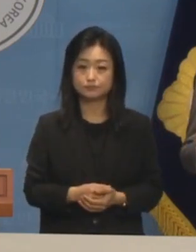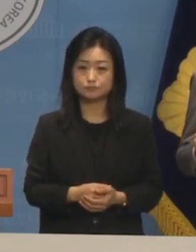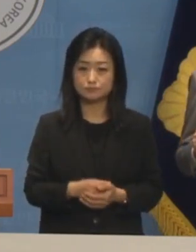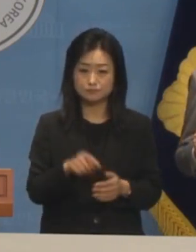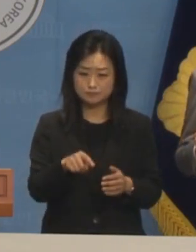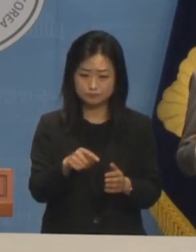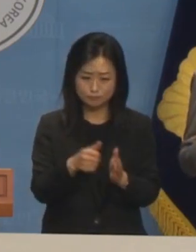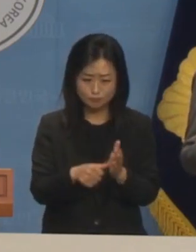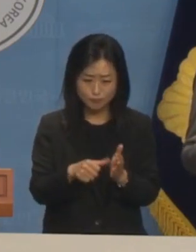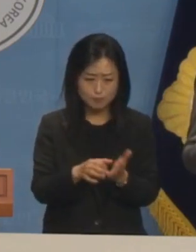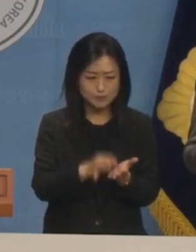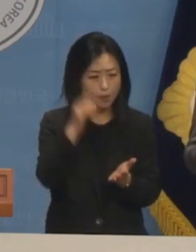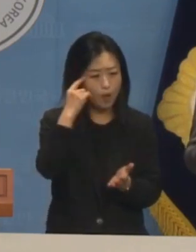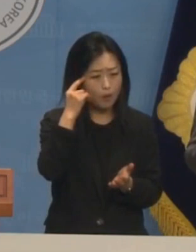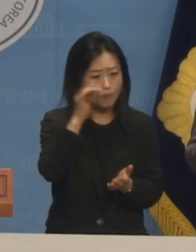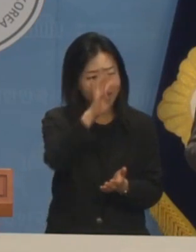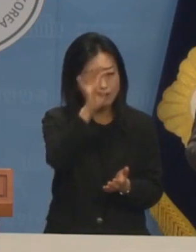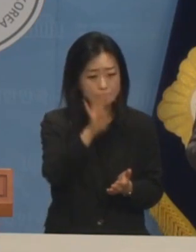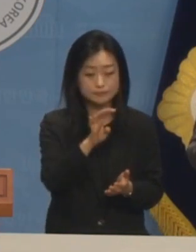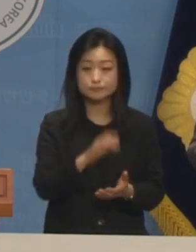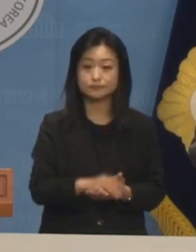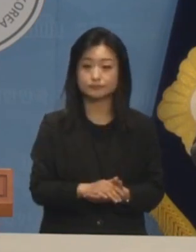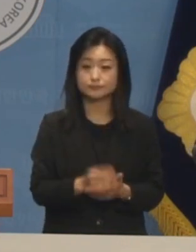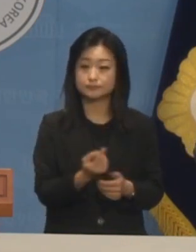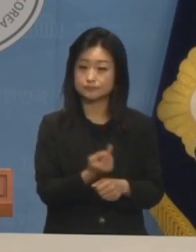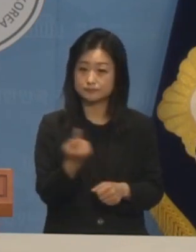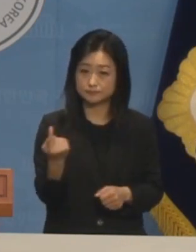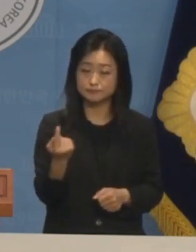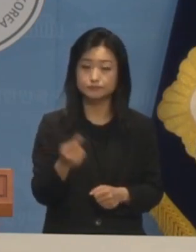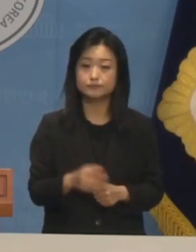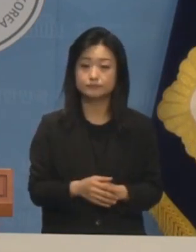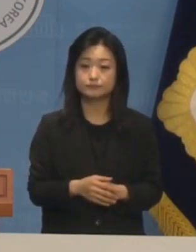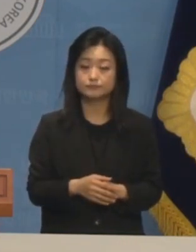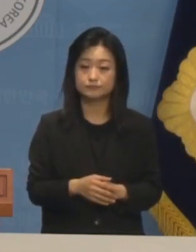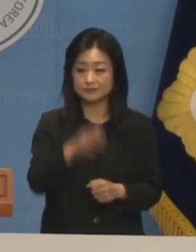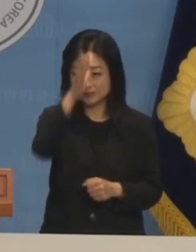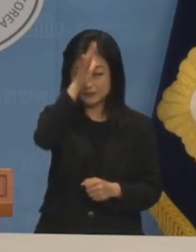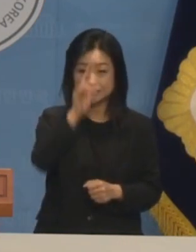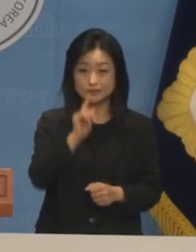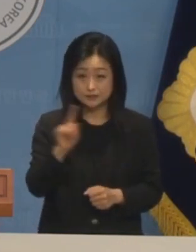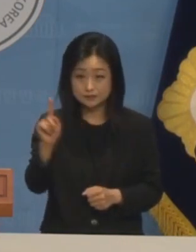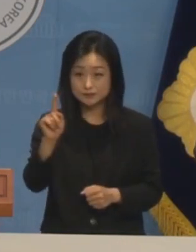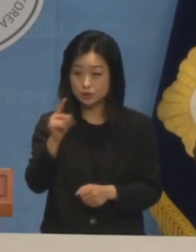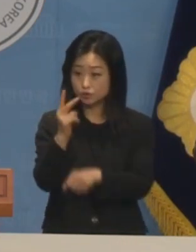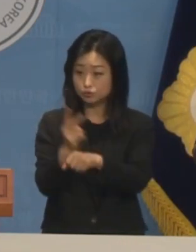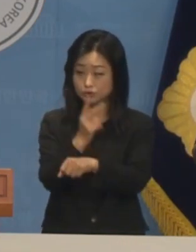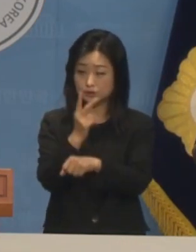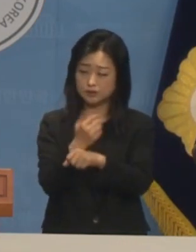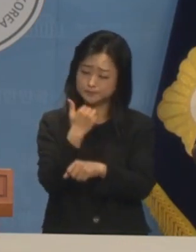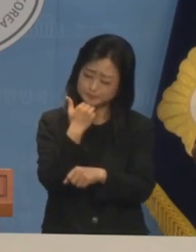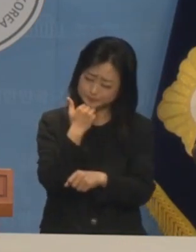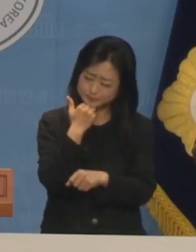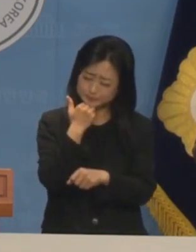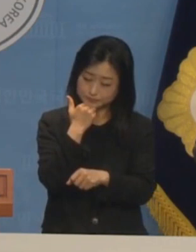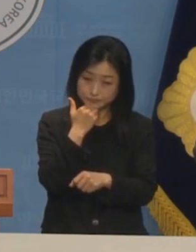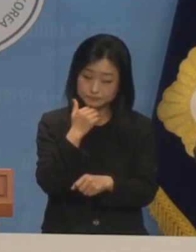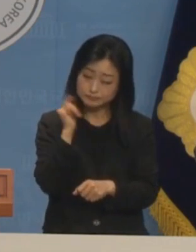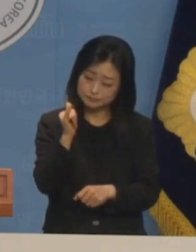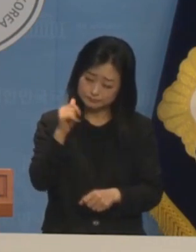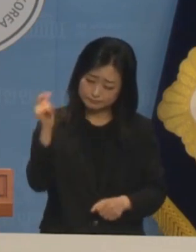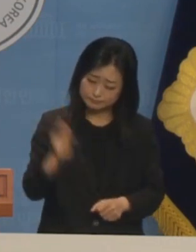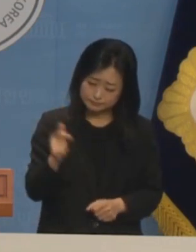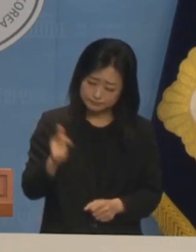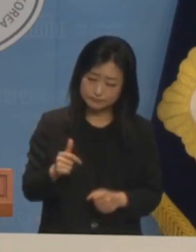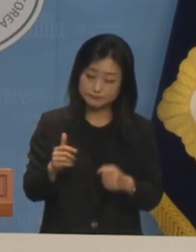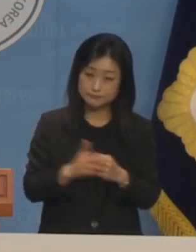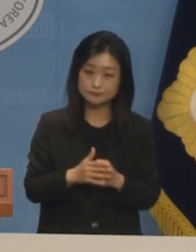많이 있었습니다. 그 외에도 치킨을 시켰는데 주문 2시간이 지나도록 고객센터랑 연락할 방법이